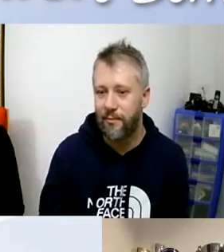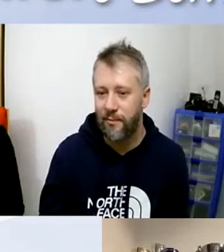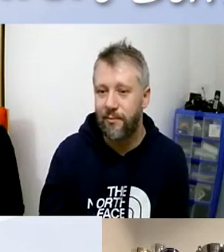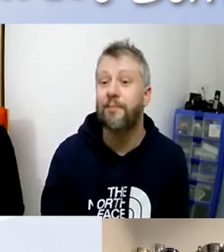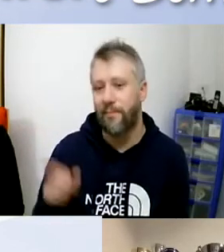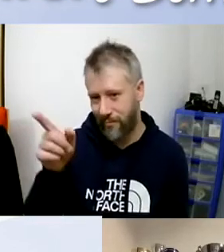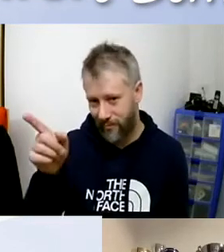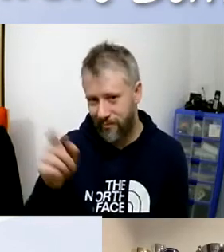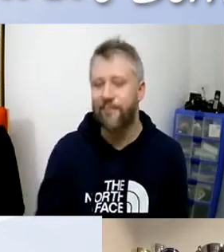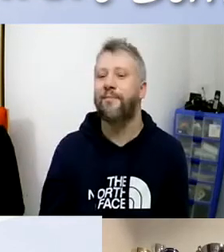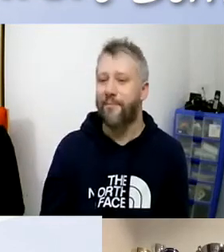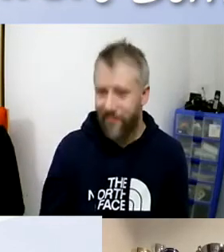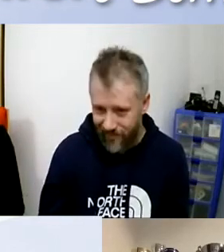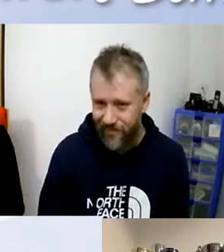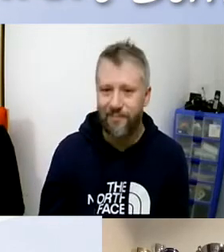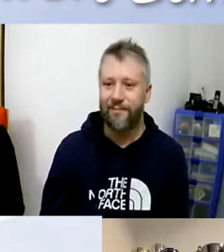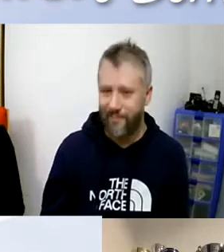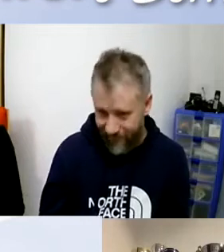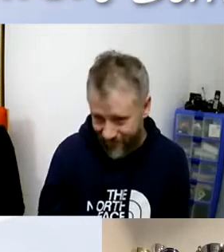fanno perché quando glielo dico